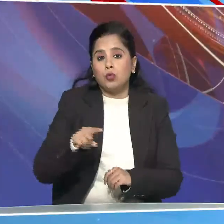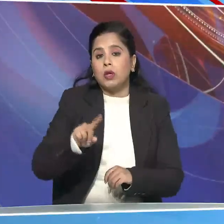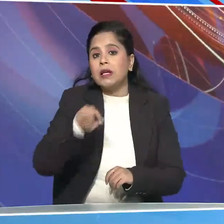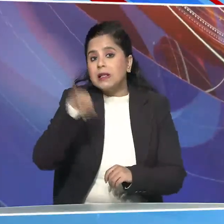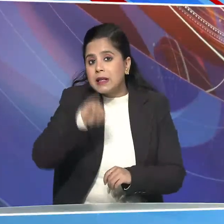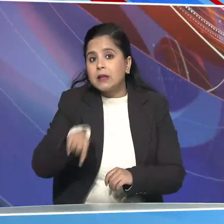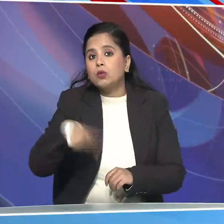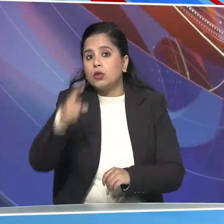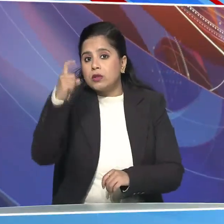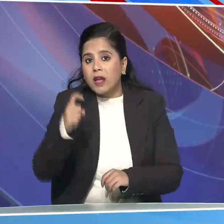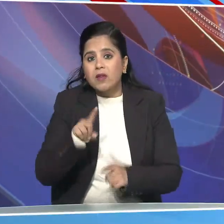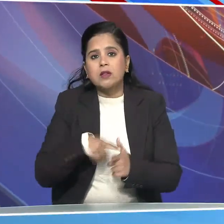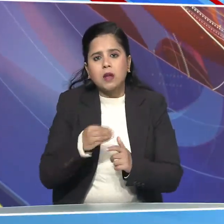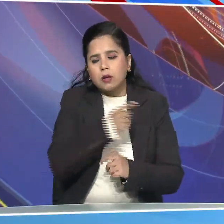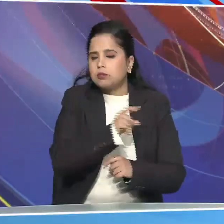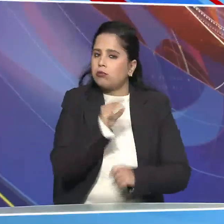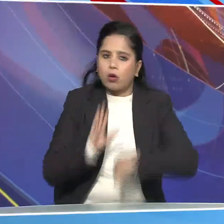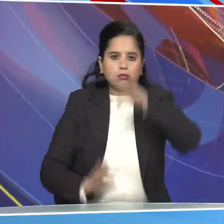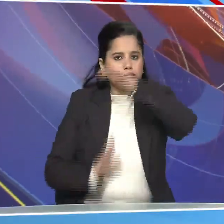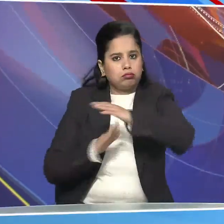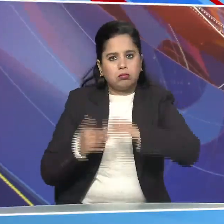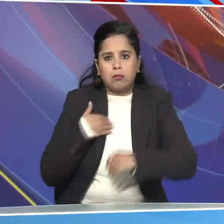जारी किया है